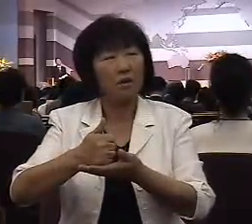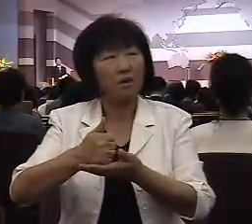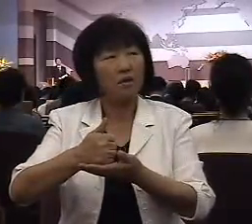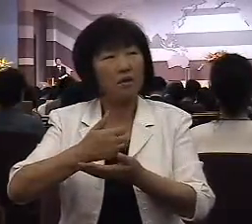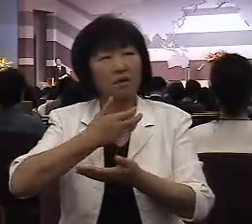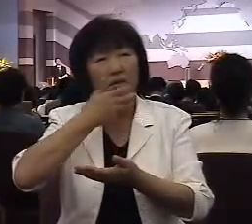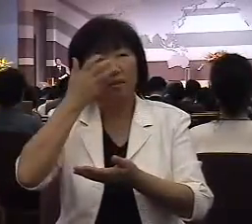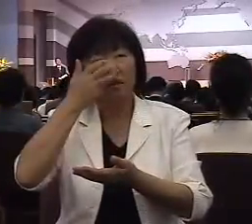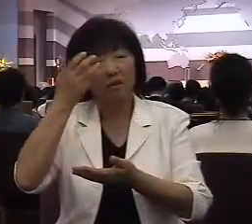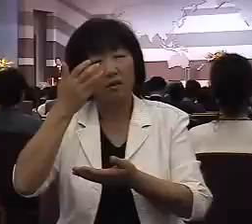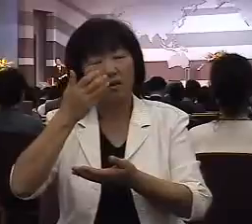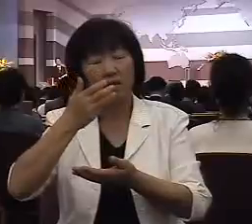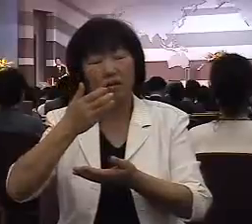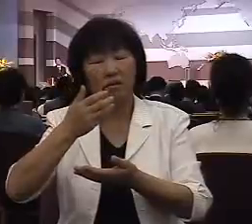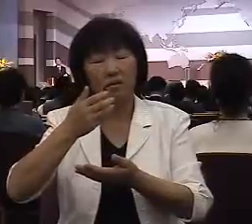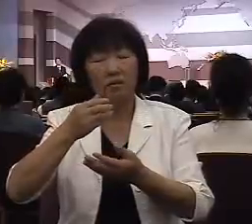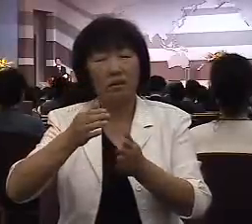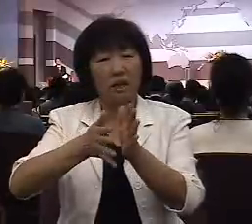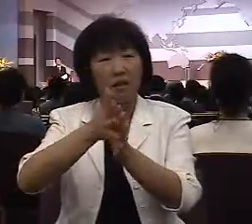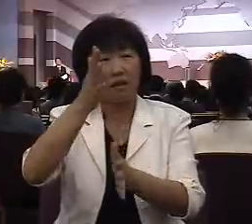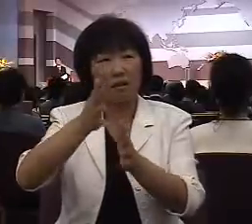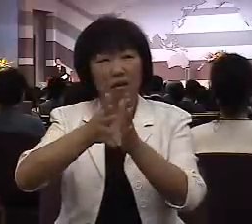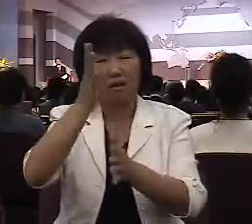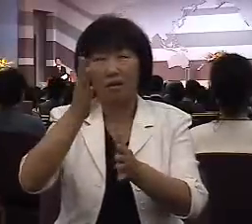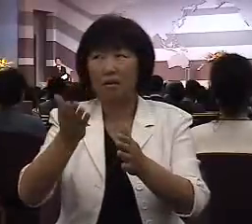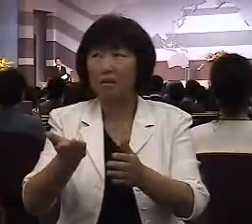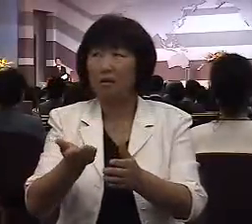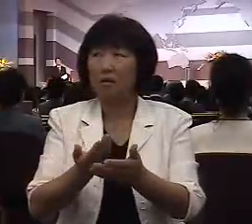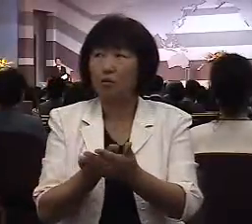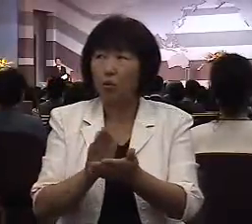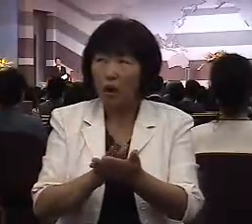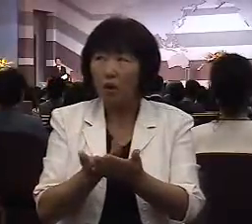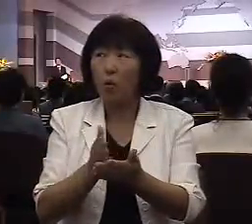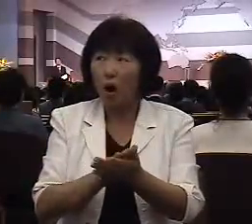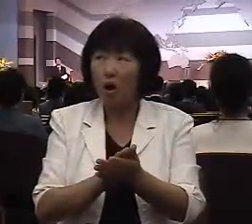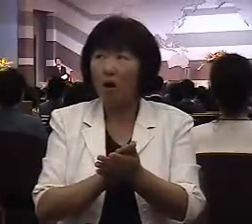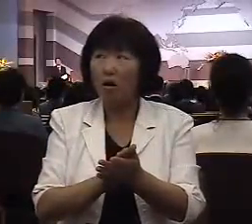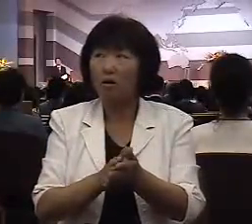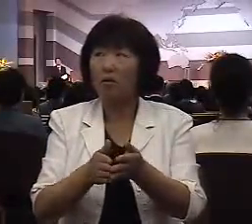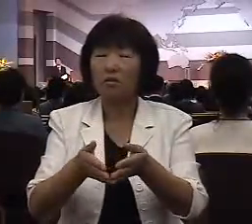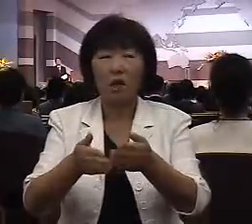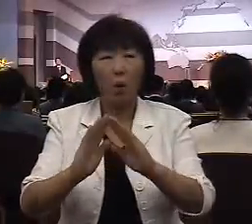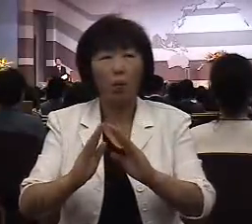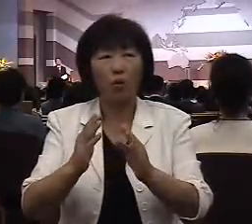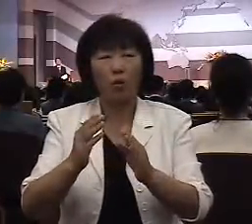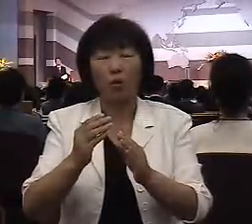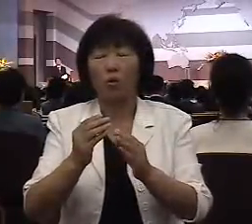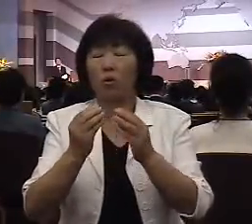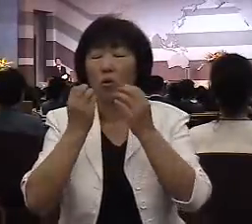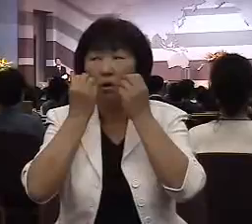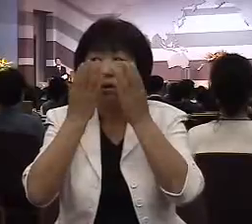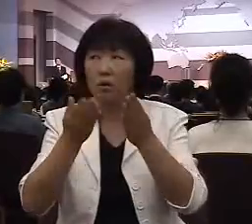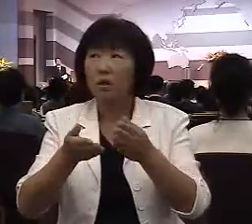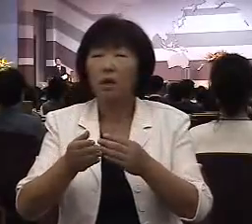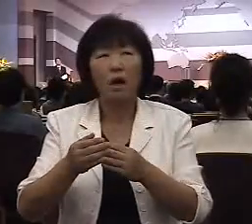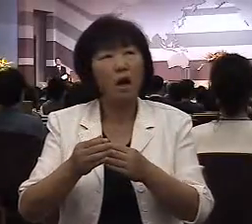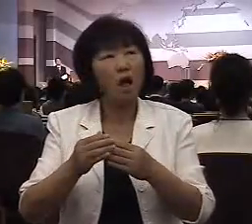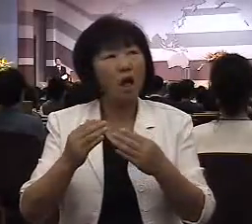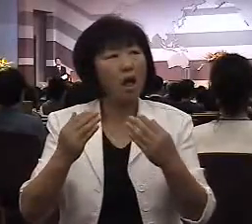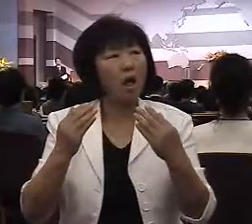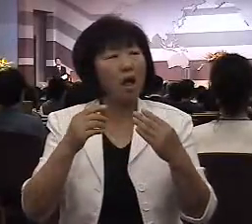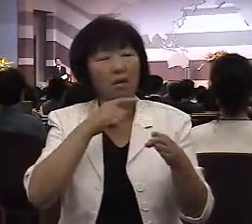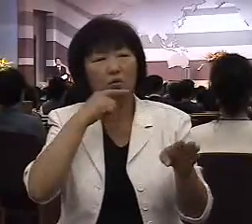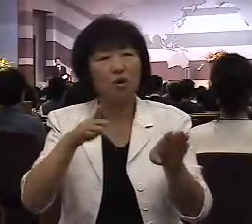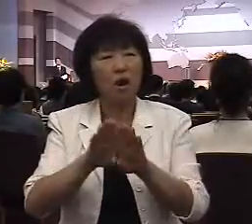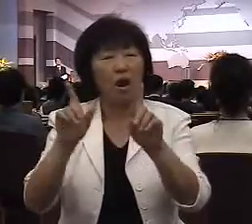했습니다. 다 기억하시죠? 여러분 이것은 우리 2,300명이 넘는 주일학교 학생들의 현재